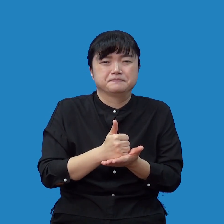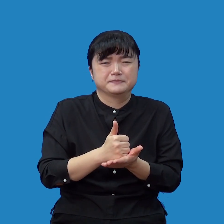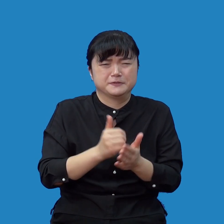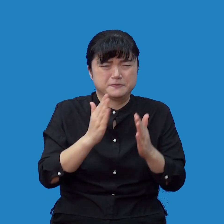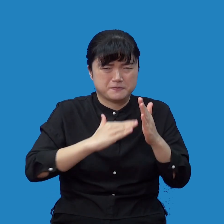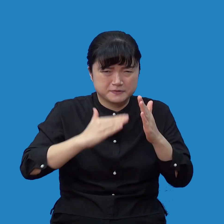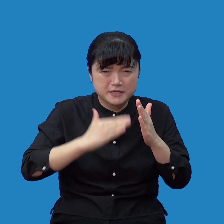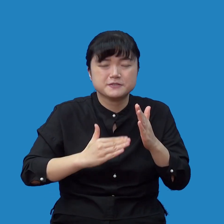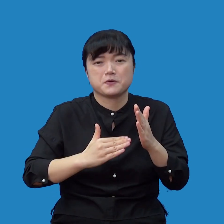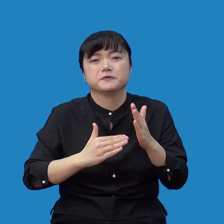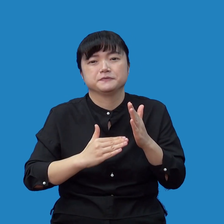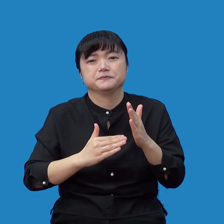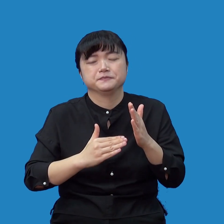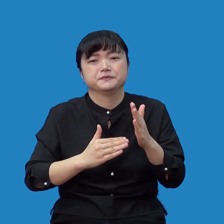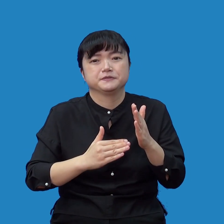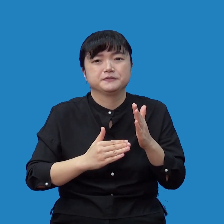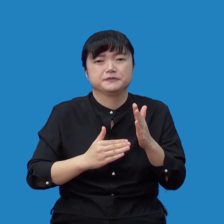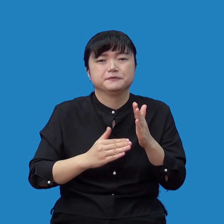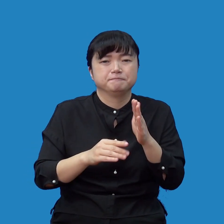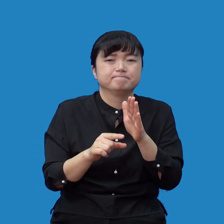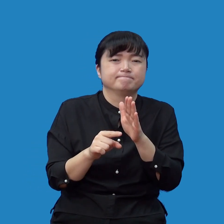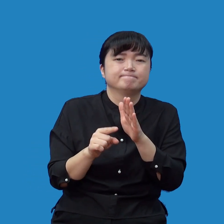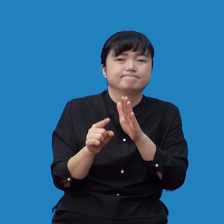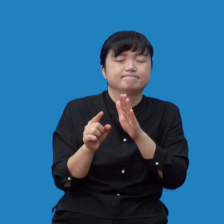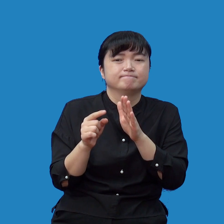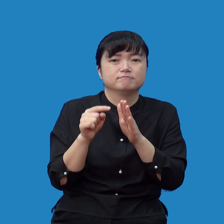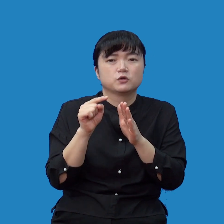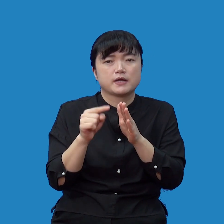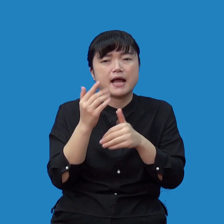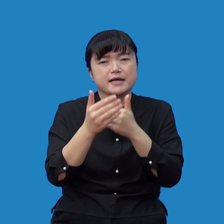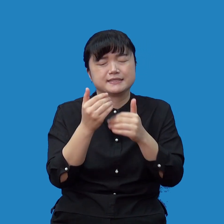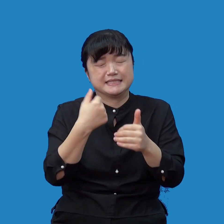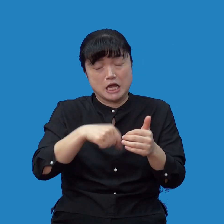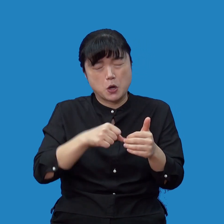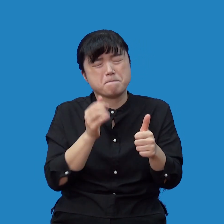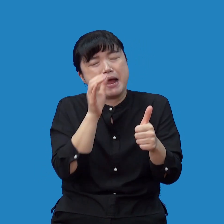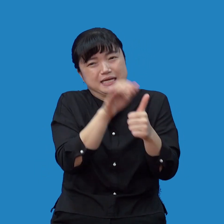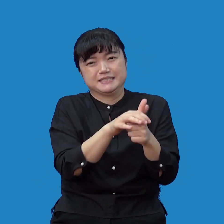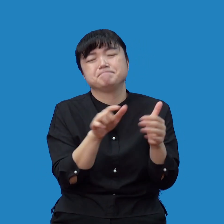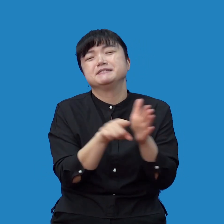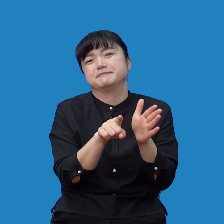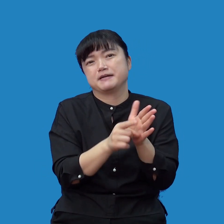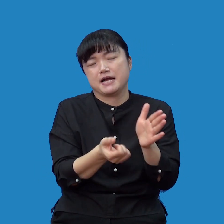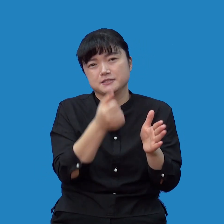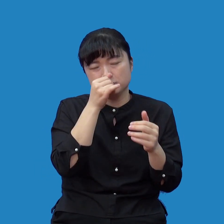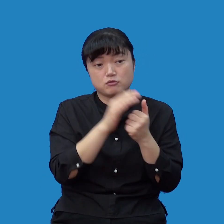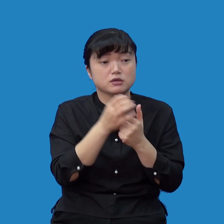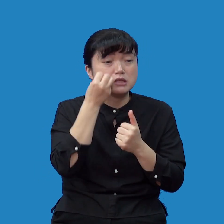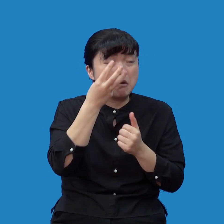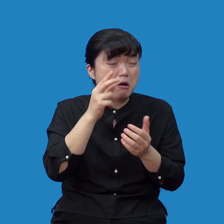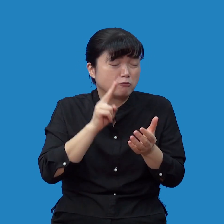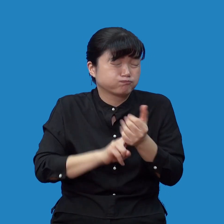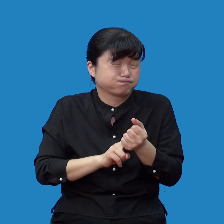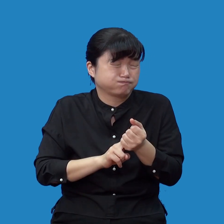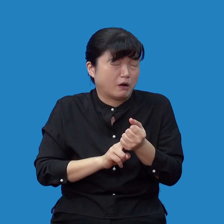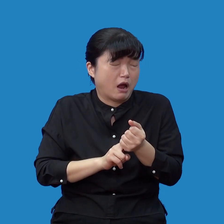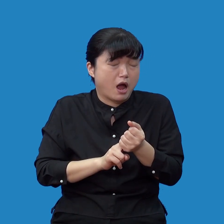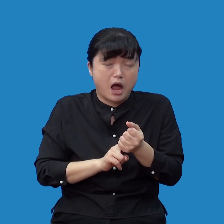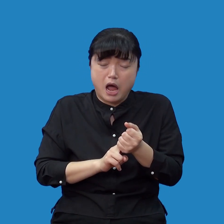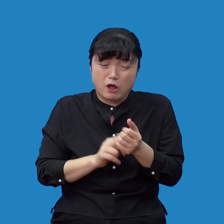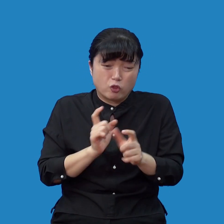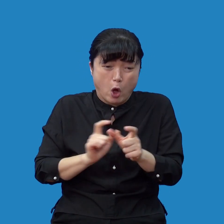맡기는 믿음을 가졌습니다. 이 아이를 낳고 난 다음에 무려 3개월을 숨겼는데 더 이상 숨길 수가